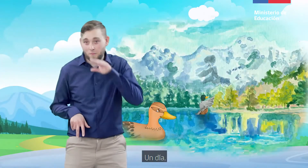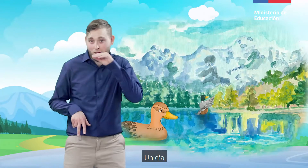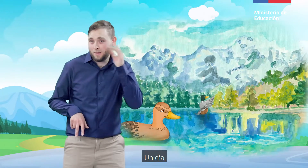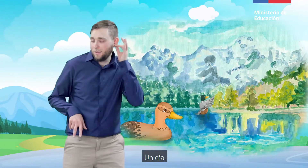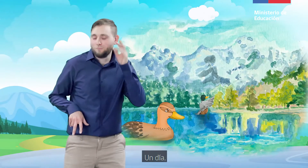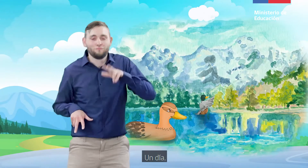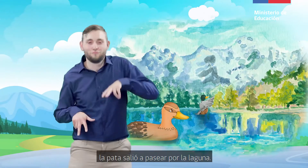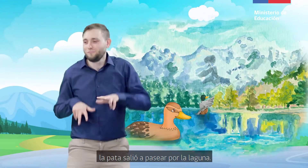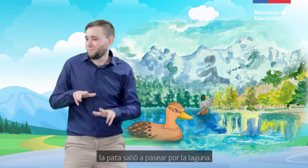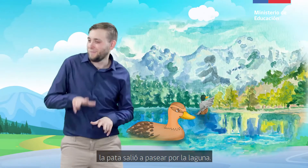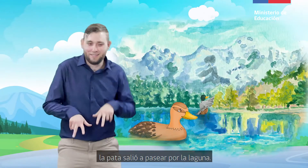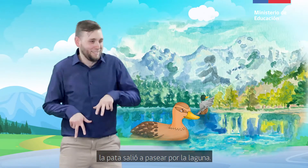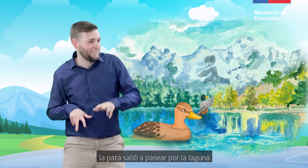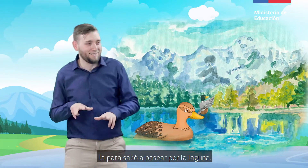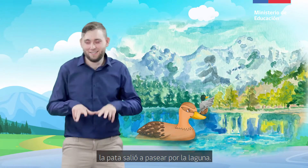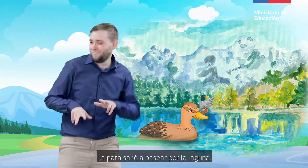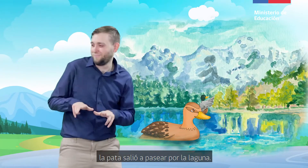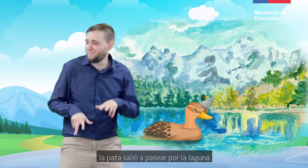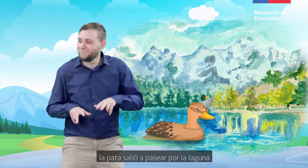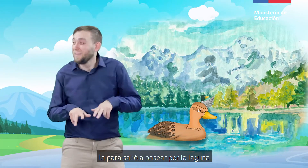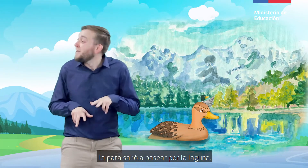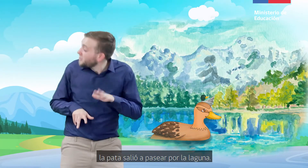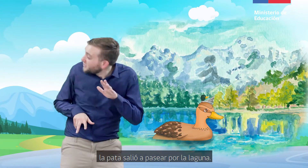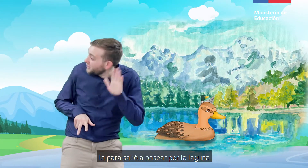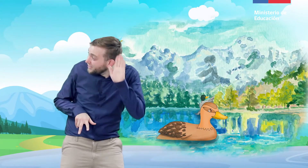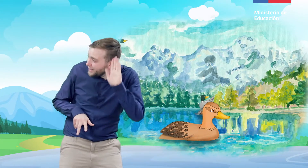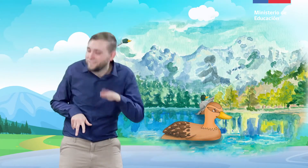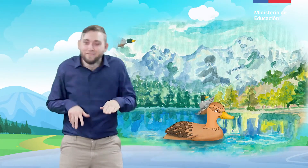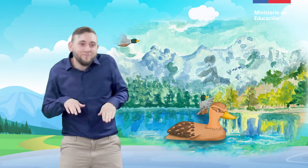Un día, la pata salió a pasear por la laguna.